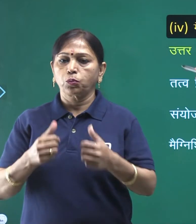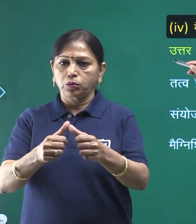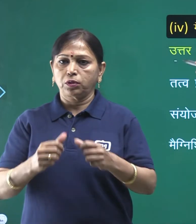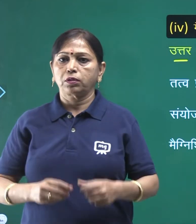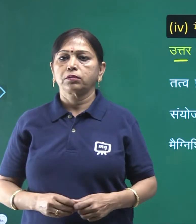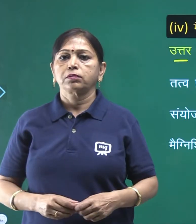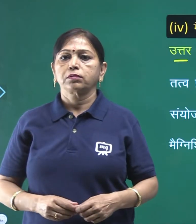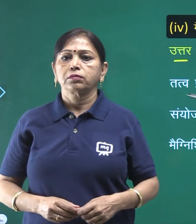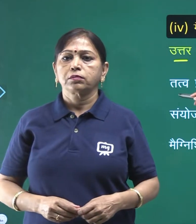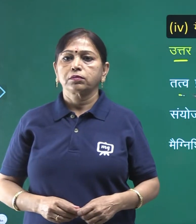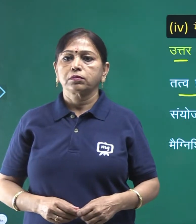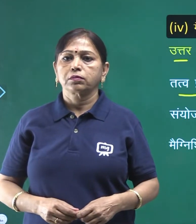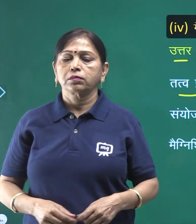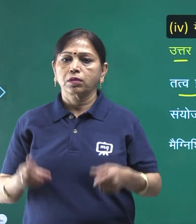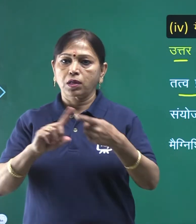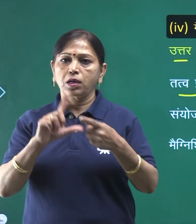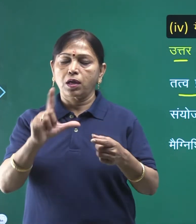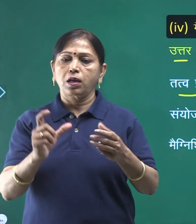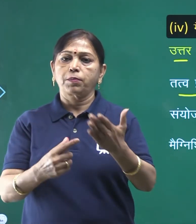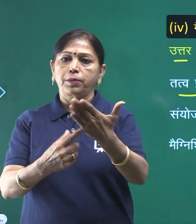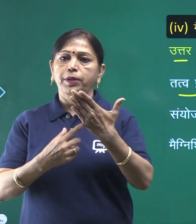उत्तर, तत्व प्रतीक